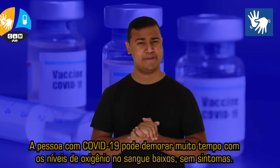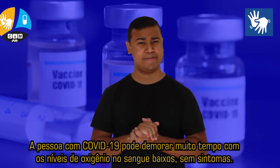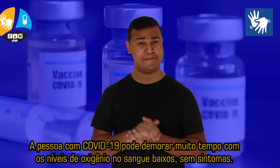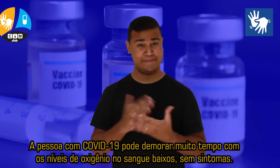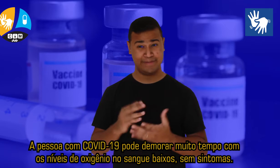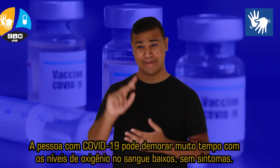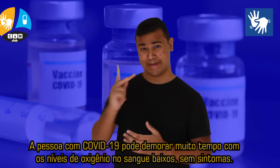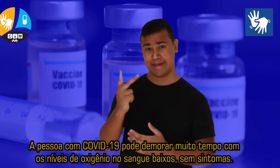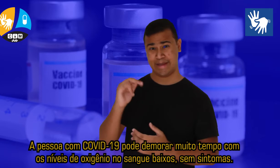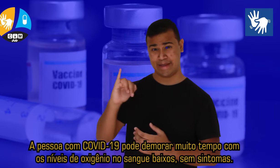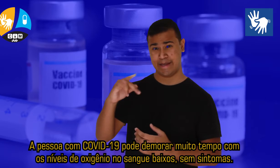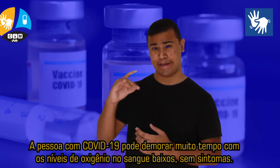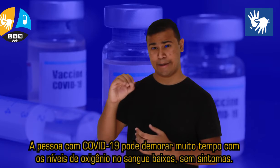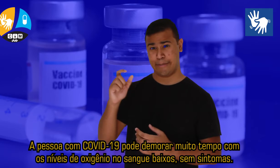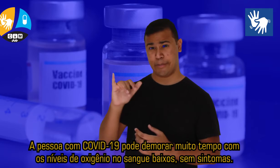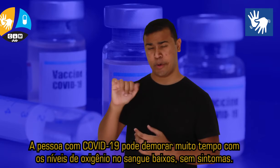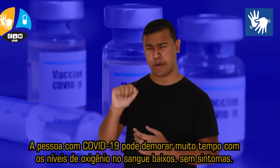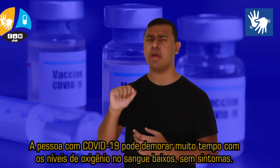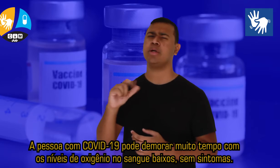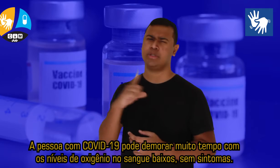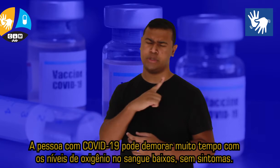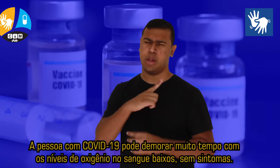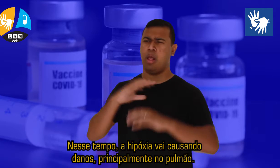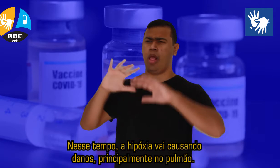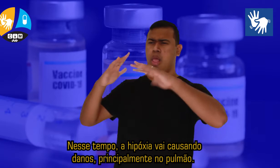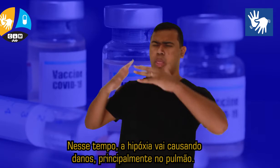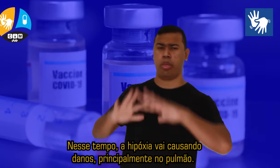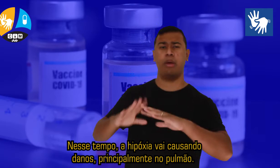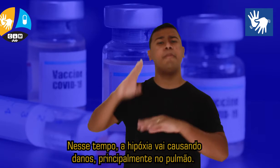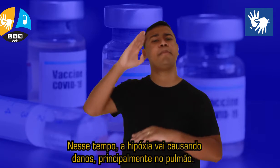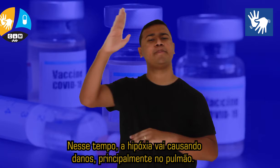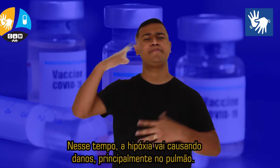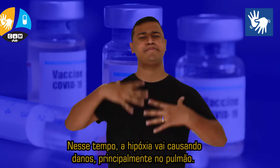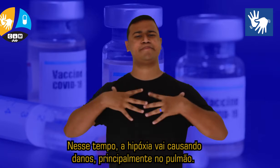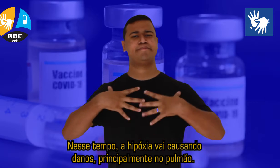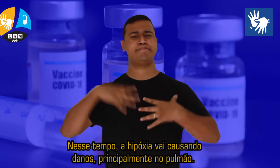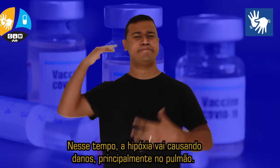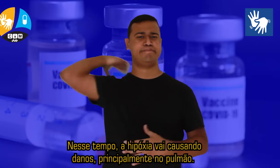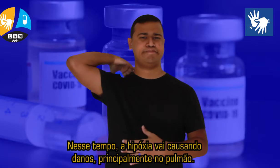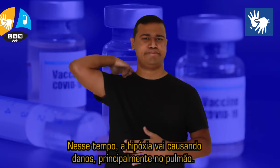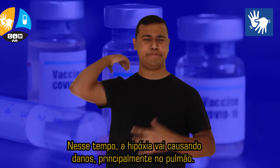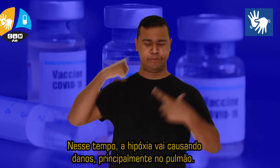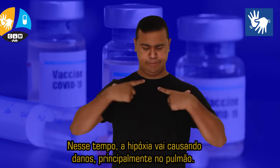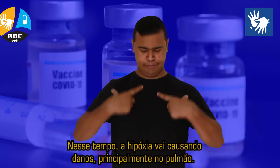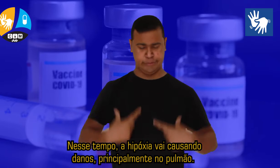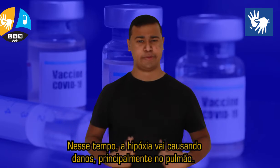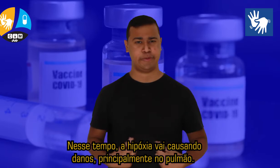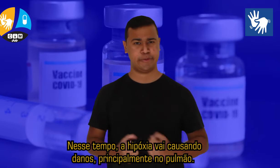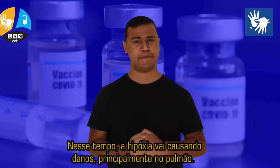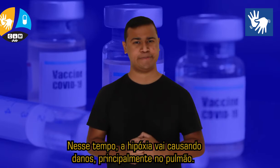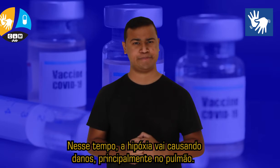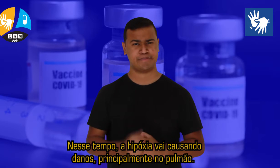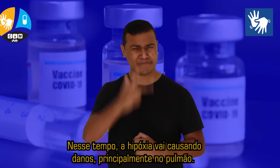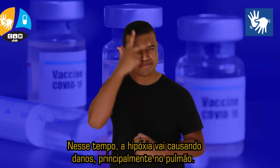sangue baixos, sem sintomas. Nesse tempo, a hipóxia vai causando danos, principalmente no